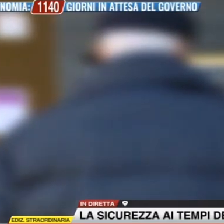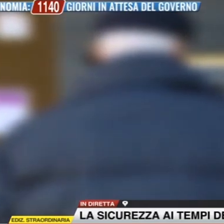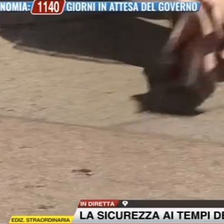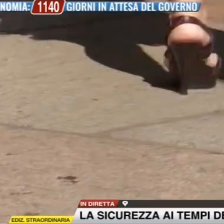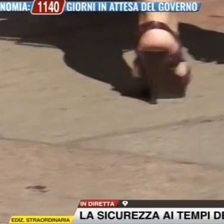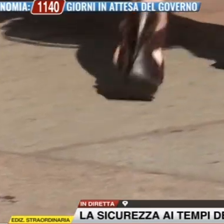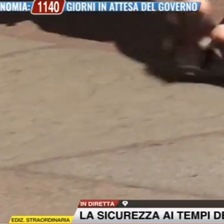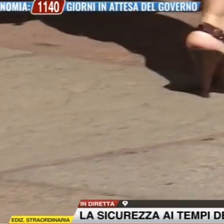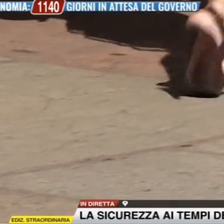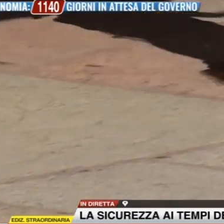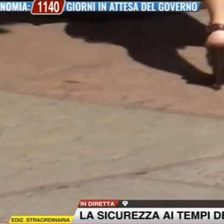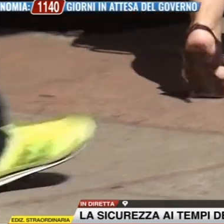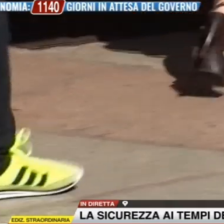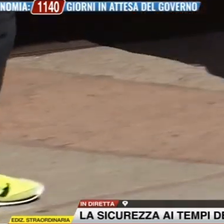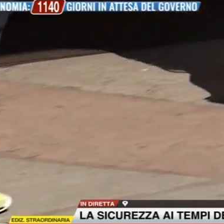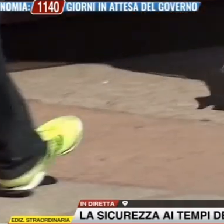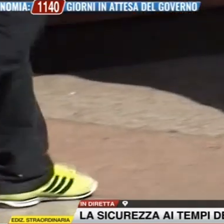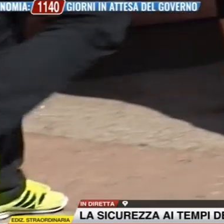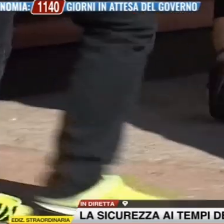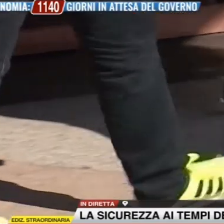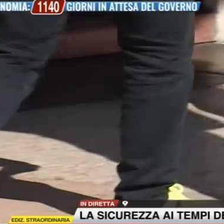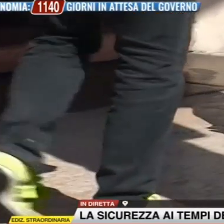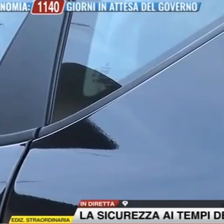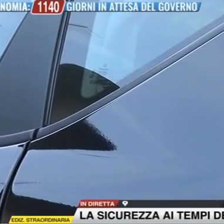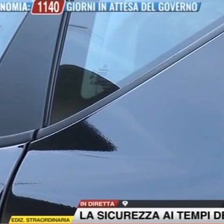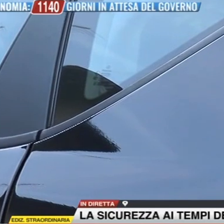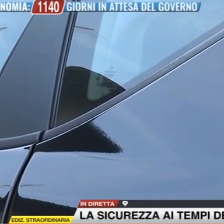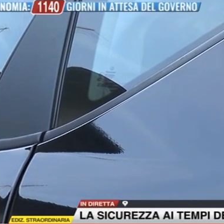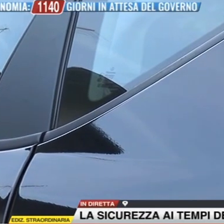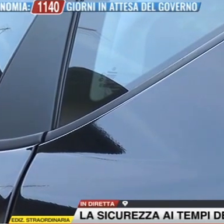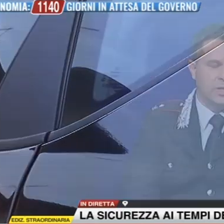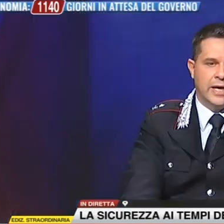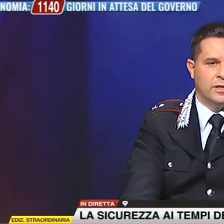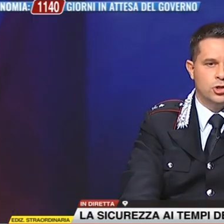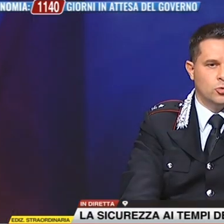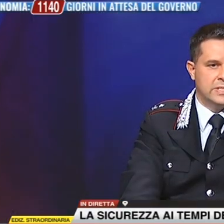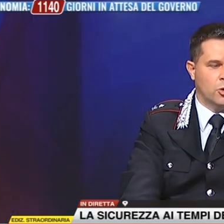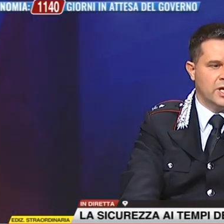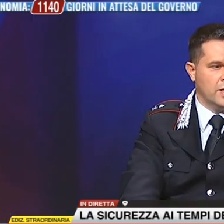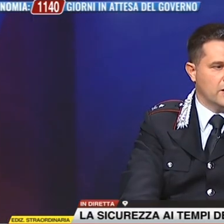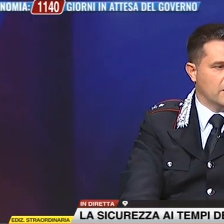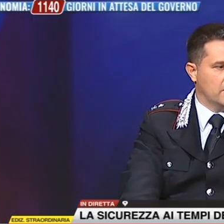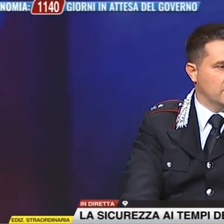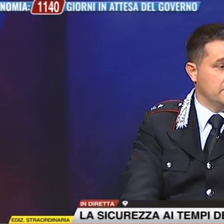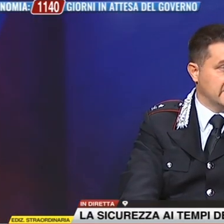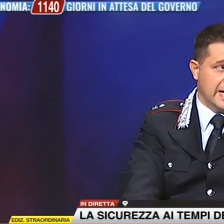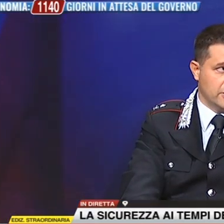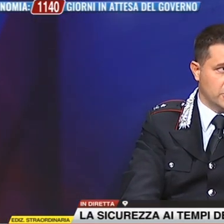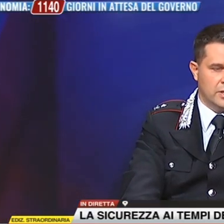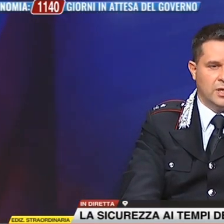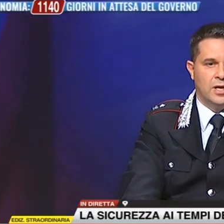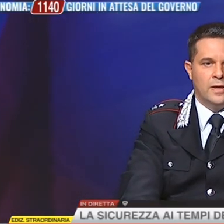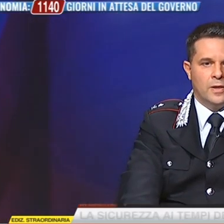crescita o è un dato costante? È un dato che stiamo monitorando, ma soprattutto cerchiamo di dare delle soluzioni